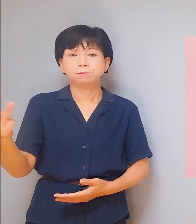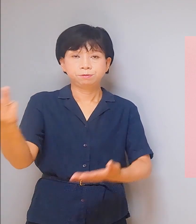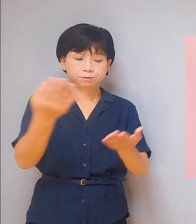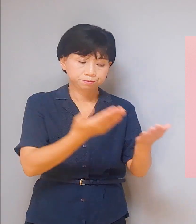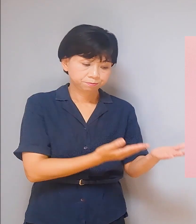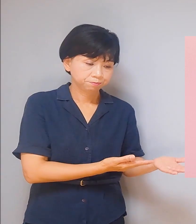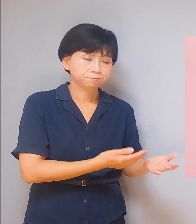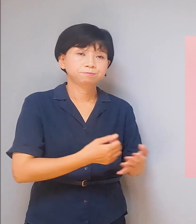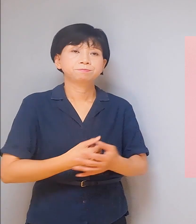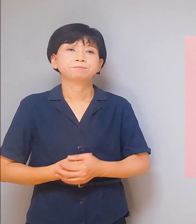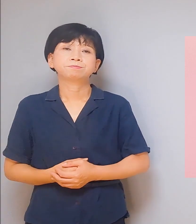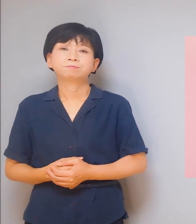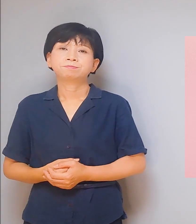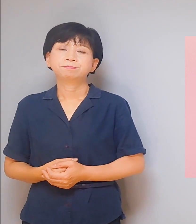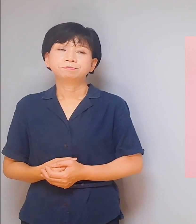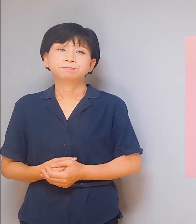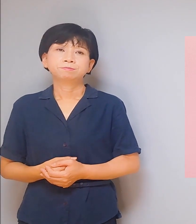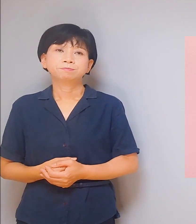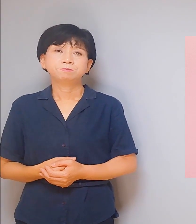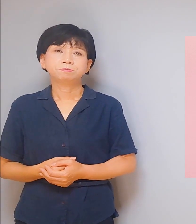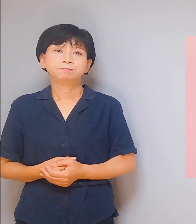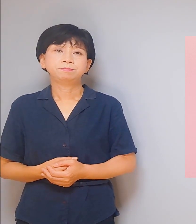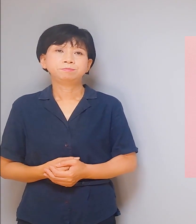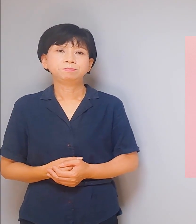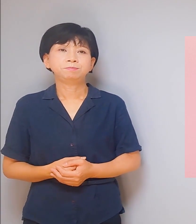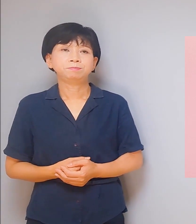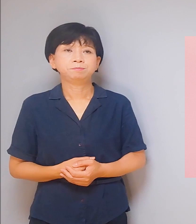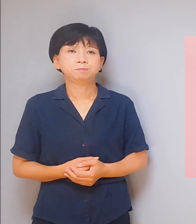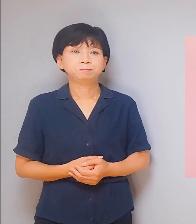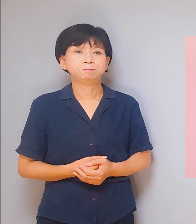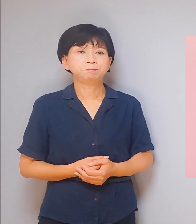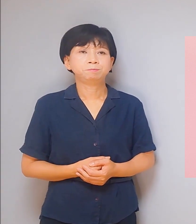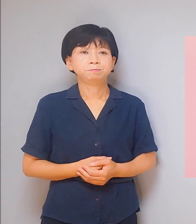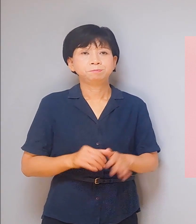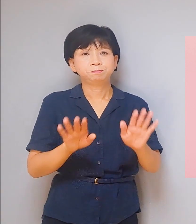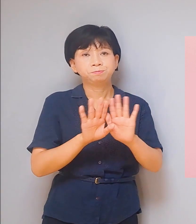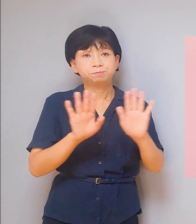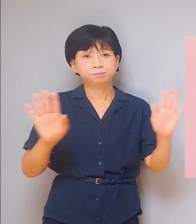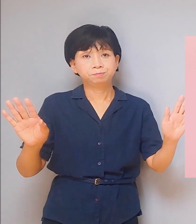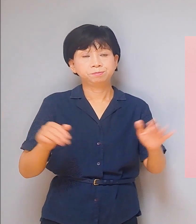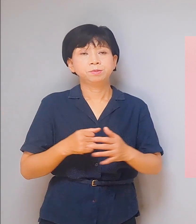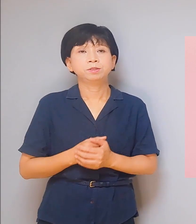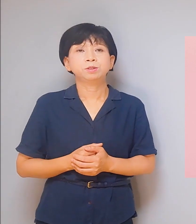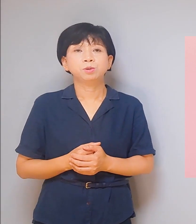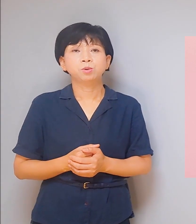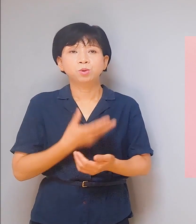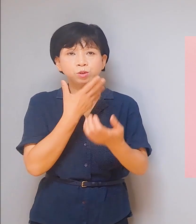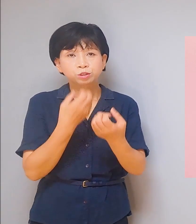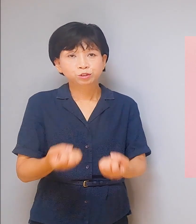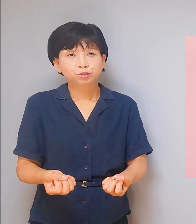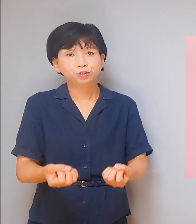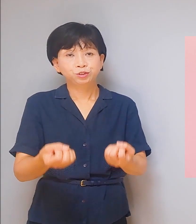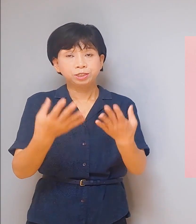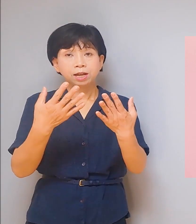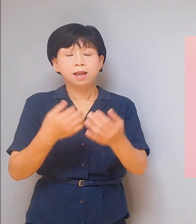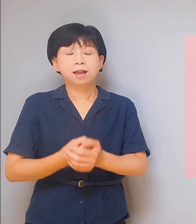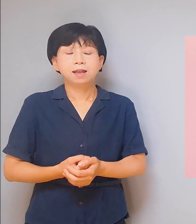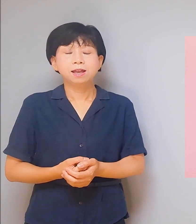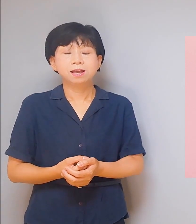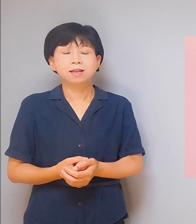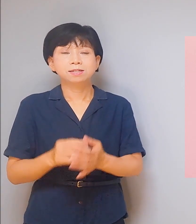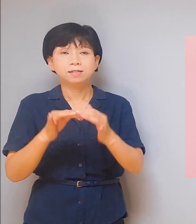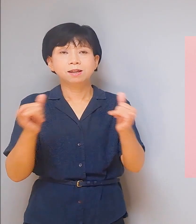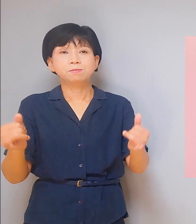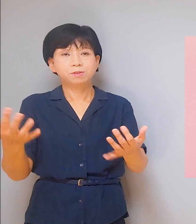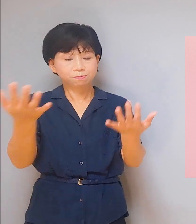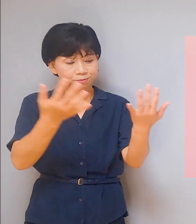앞으로 이렇게 나오시면 됩니다. 앞에 나오셔서 우리 성도님 쪽 바라보시고 네. 우리 축하해 주시는 분들도 바로 나오십시오.